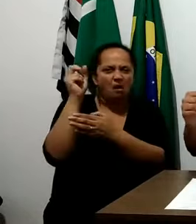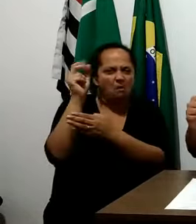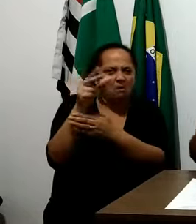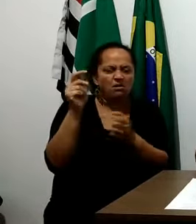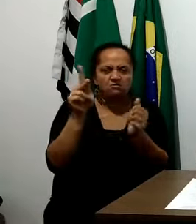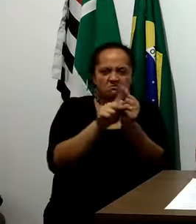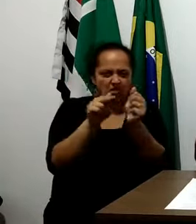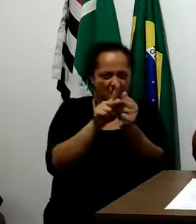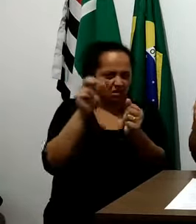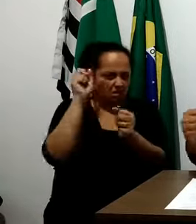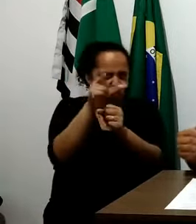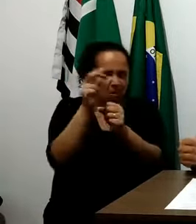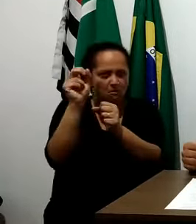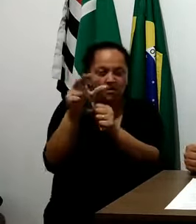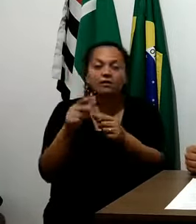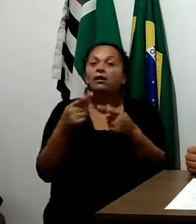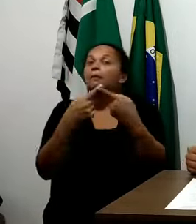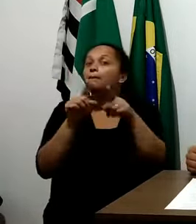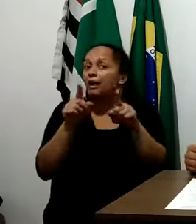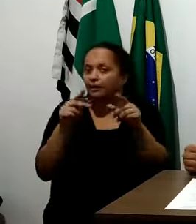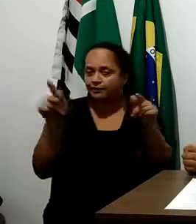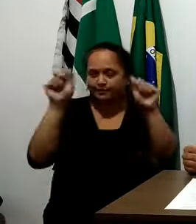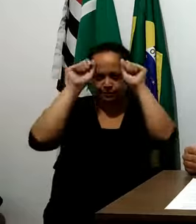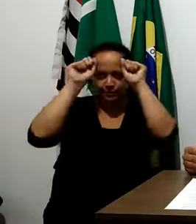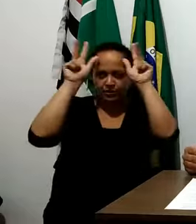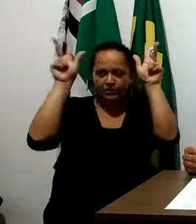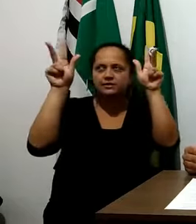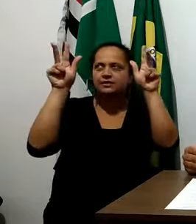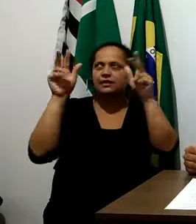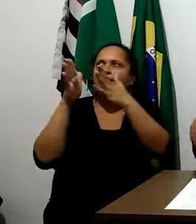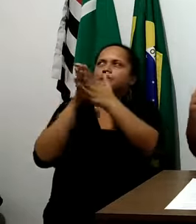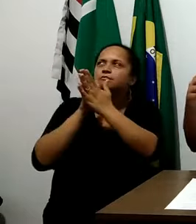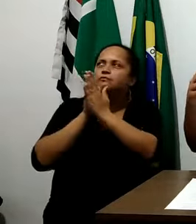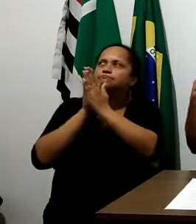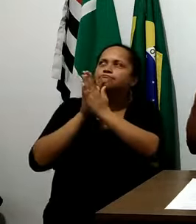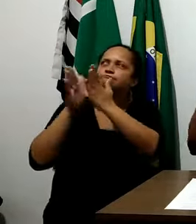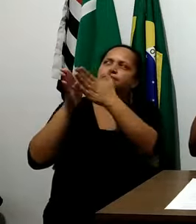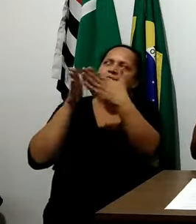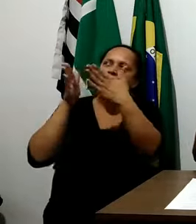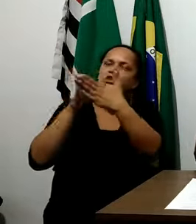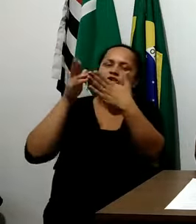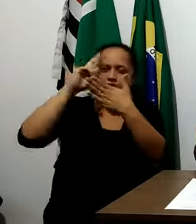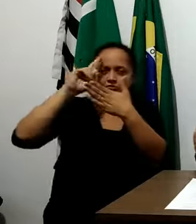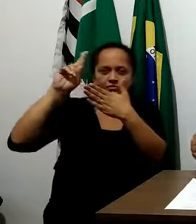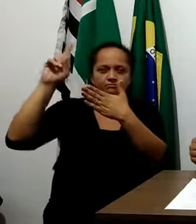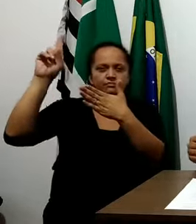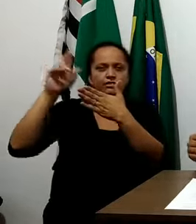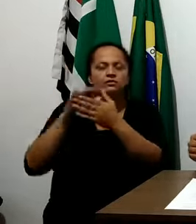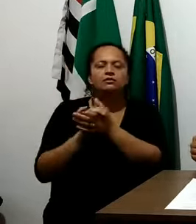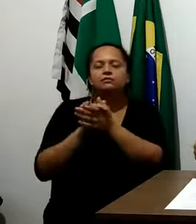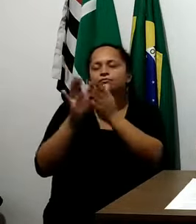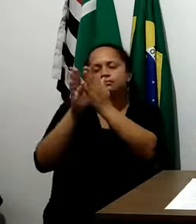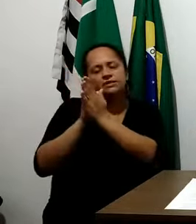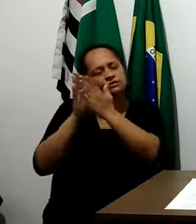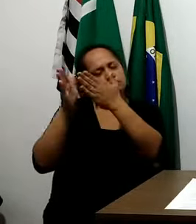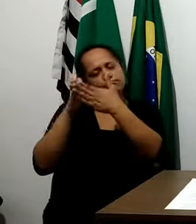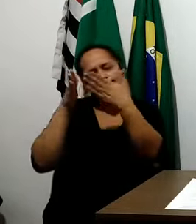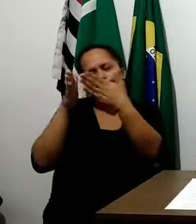Moisés também se coloca diante da presença do Senhor, com um papel de intercessor.